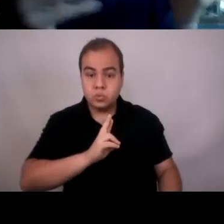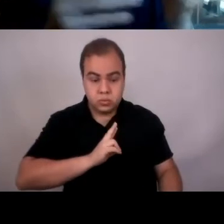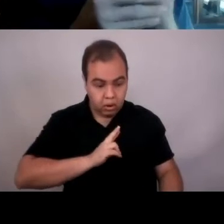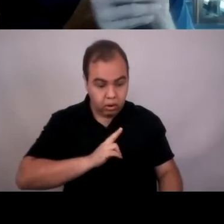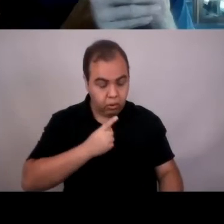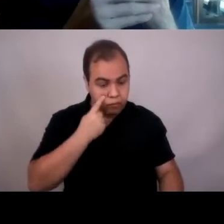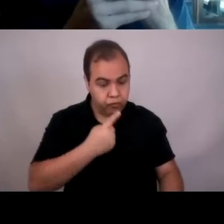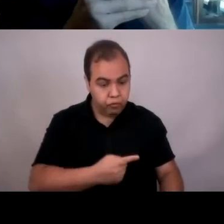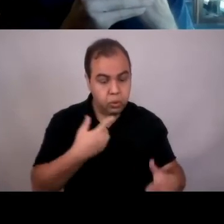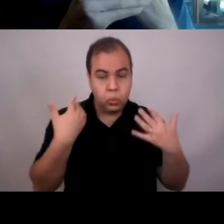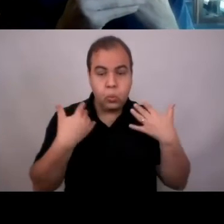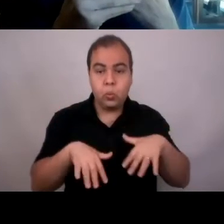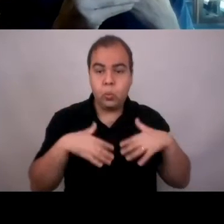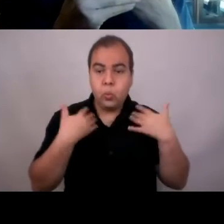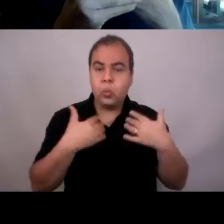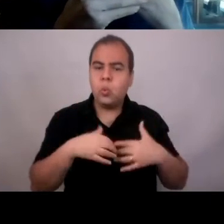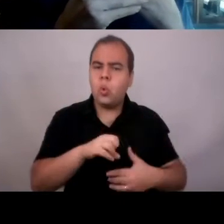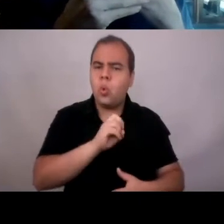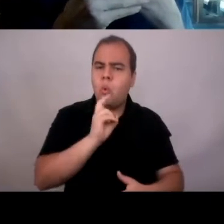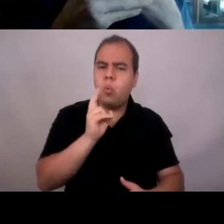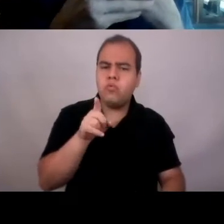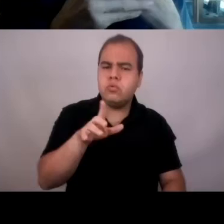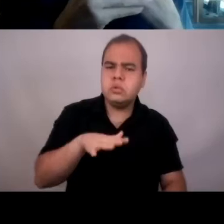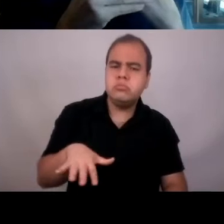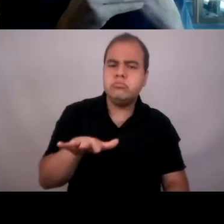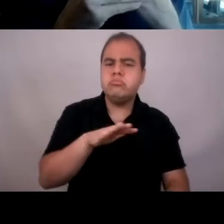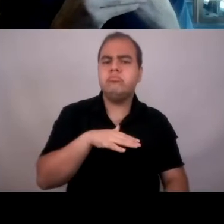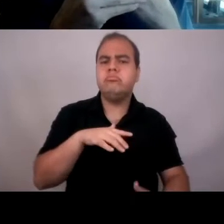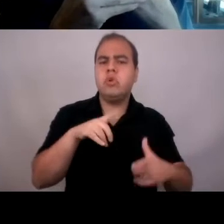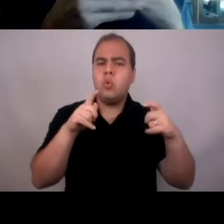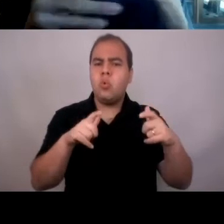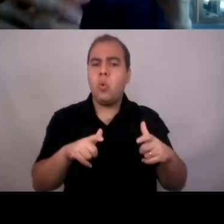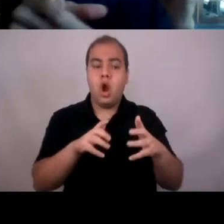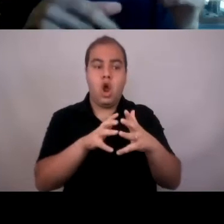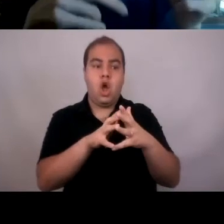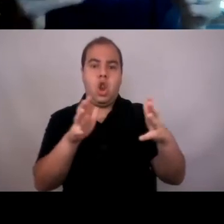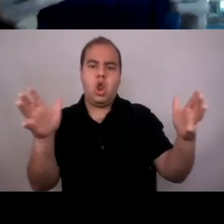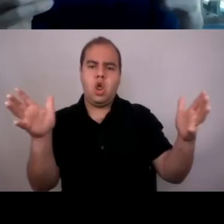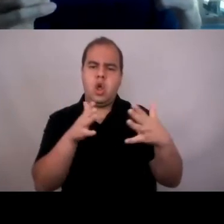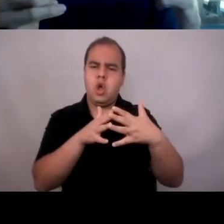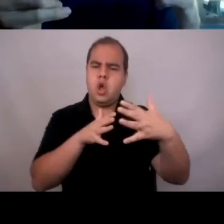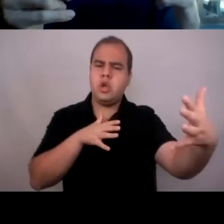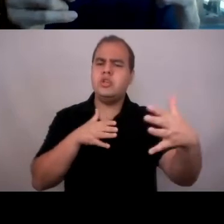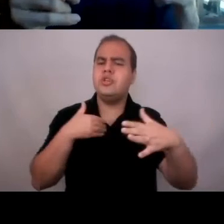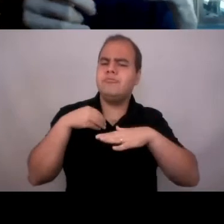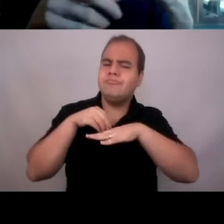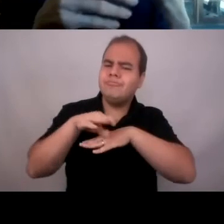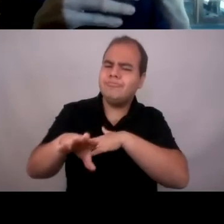eventualmente vocês estiverem trabalhando com uma área de jardim grande, eu recomendo que façam mais de um